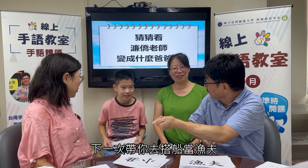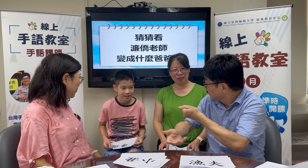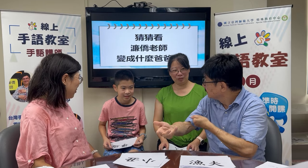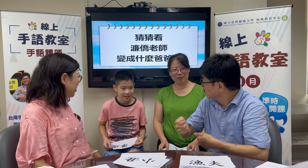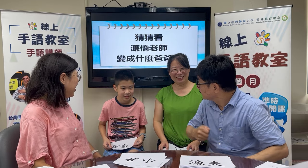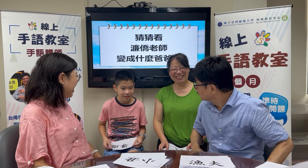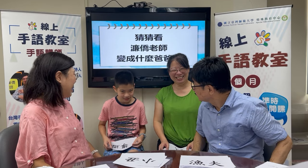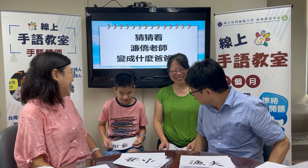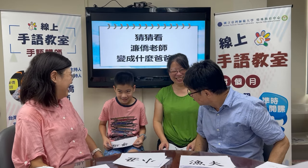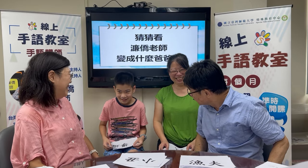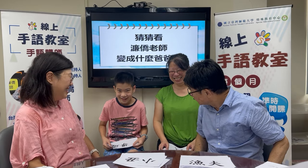夫。